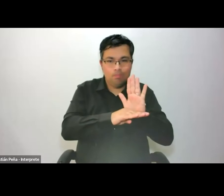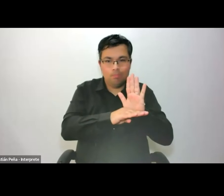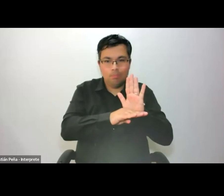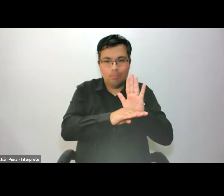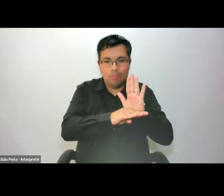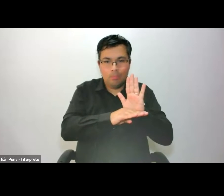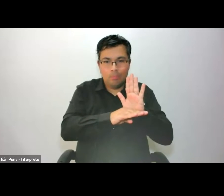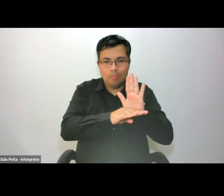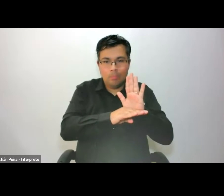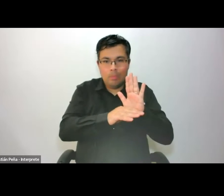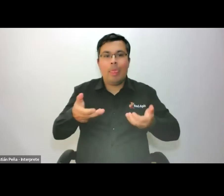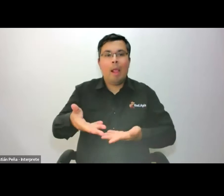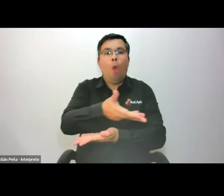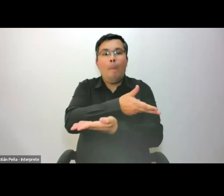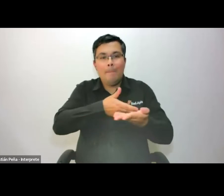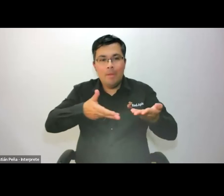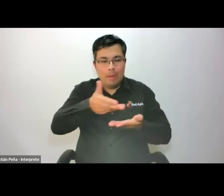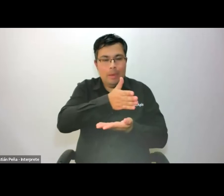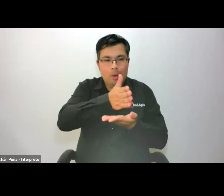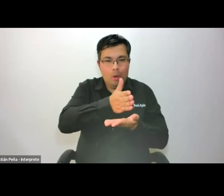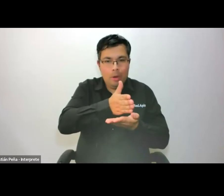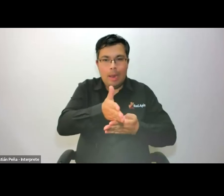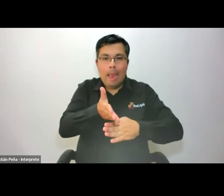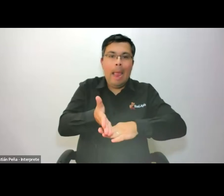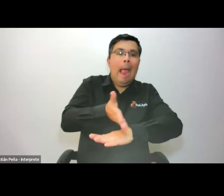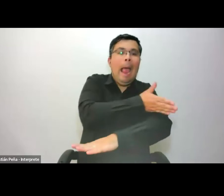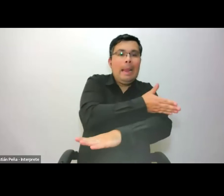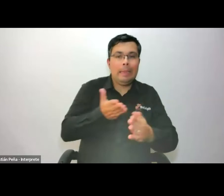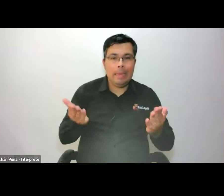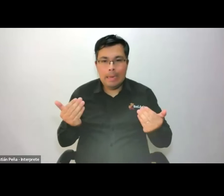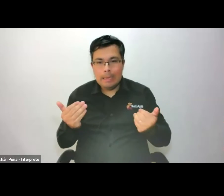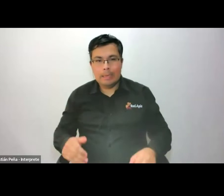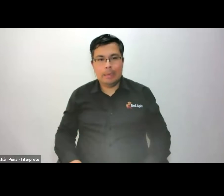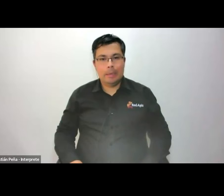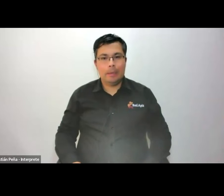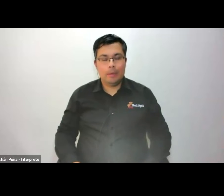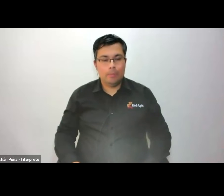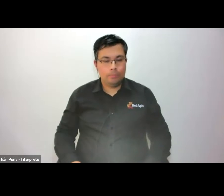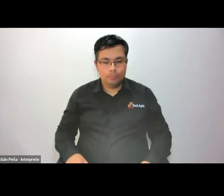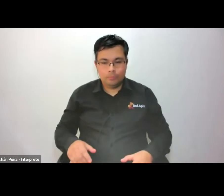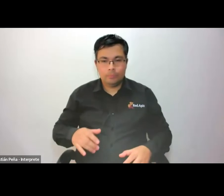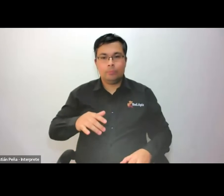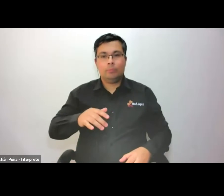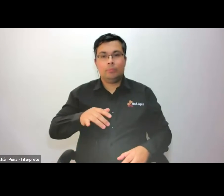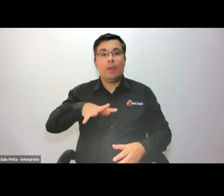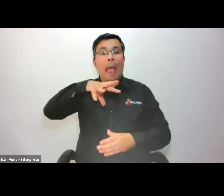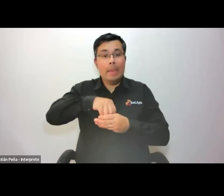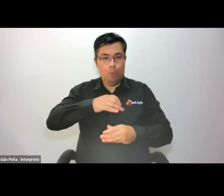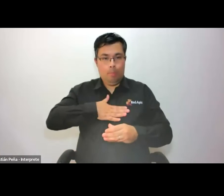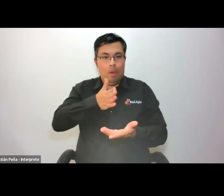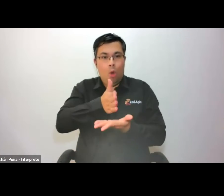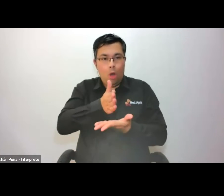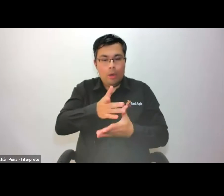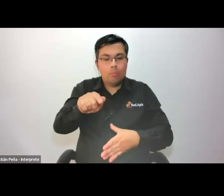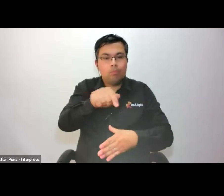y de reflexión, de saber quiénes son parte de nuestra comunidad, qué necesidades tienen, de tal manera de que nos pongamos de acuerdo de